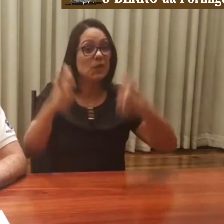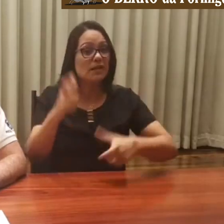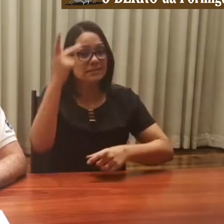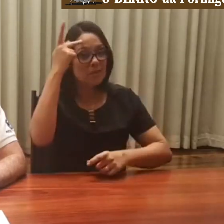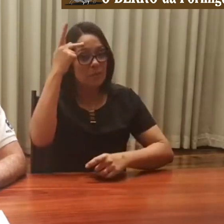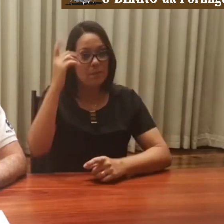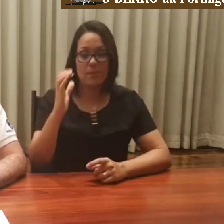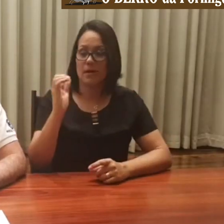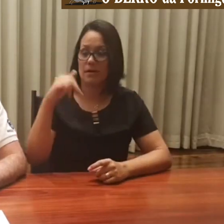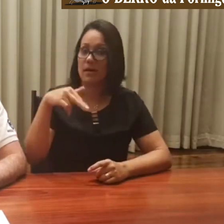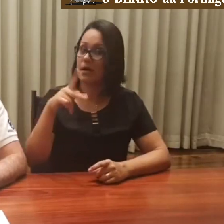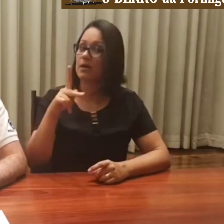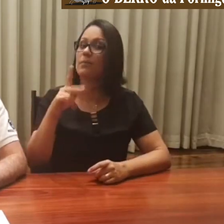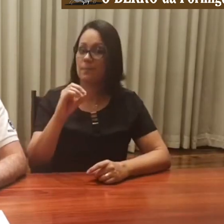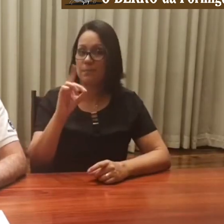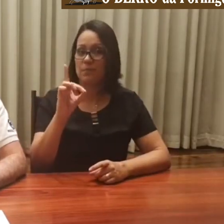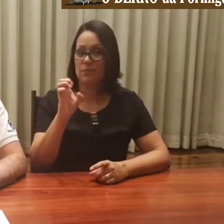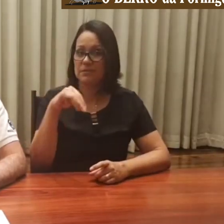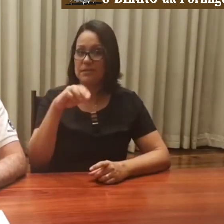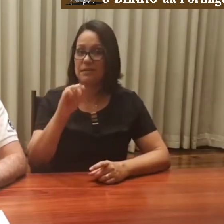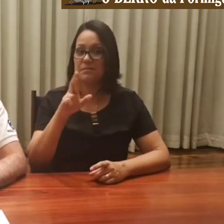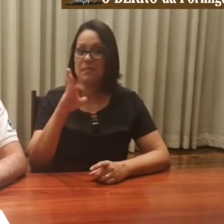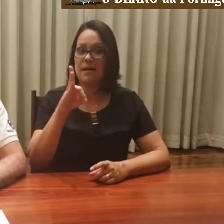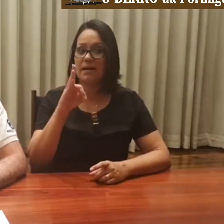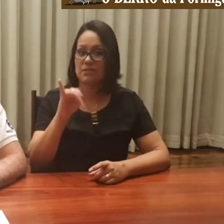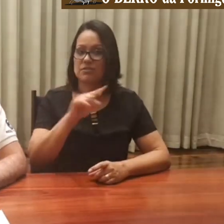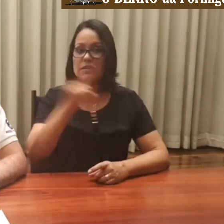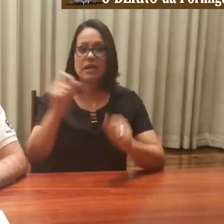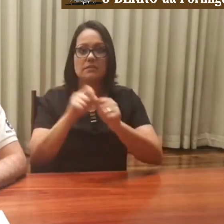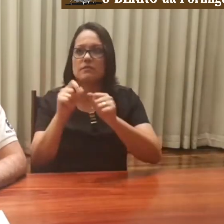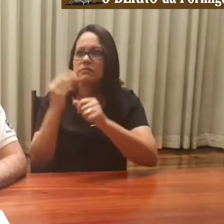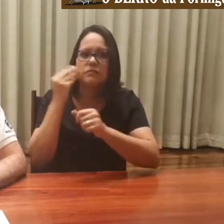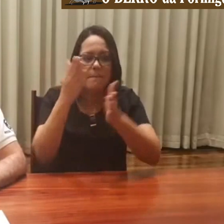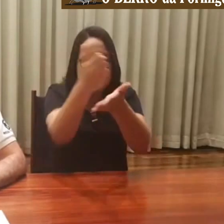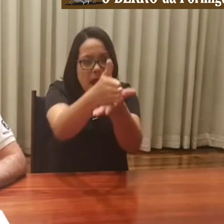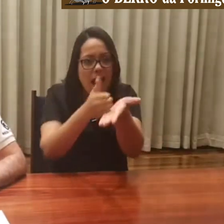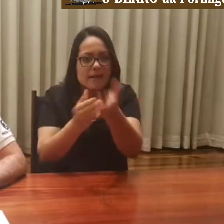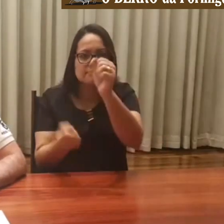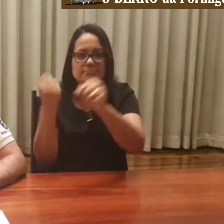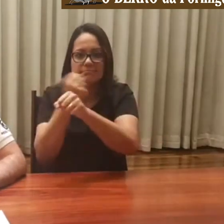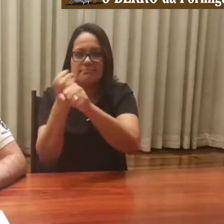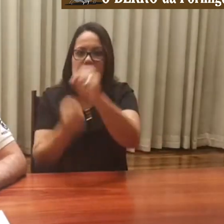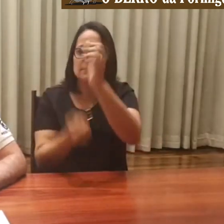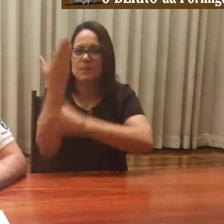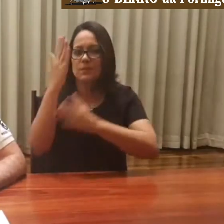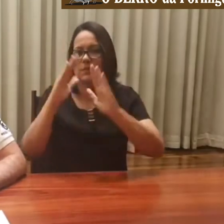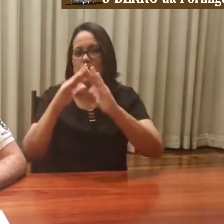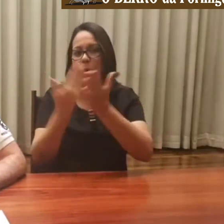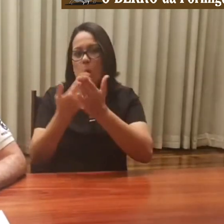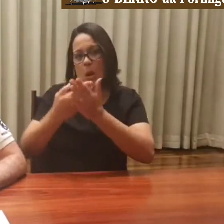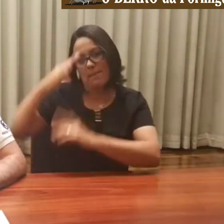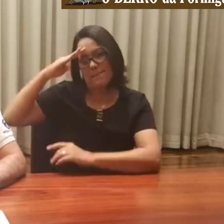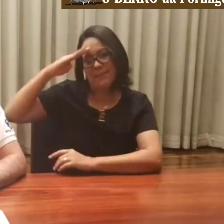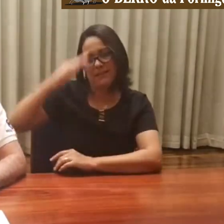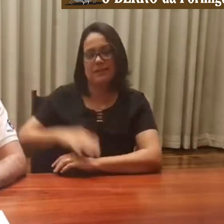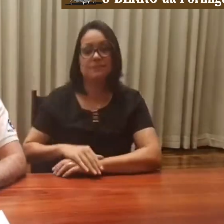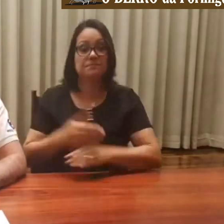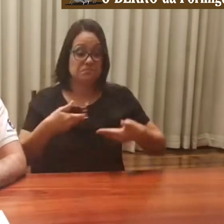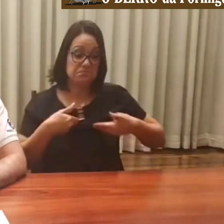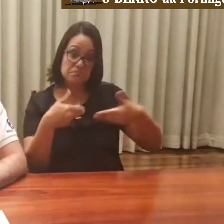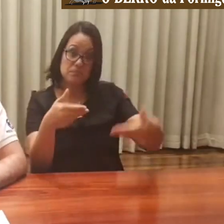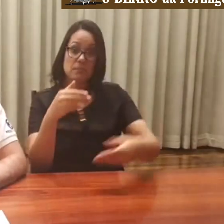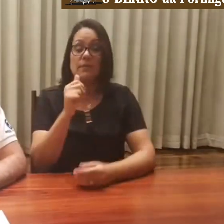nós pretendemos, né, usar uma parte do Campo de Marte para fazer um colégio militar. Fui convidado pelo apóstolo Estevão Hernandes e pela